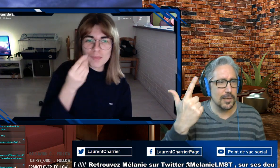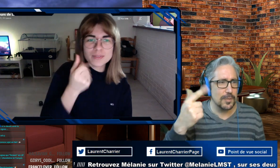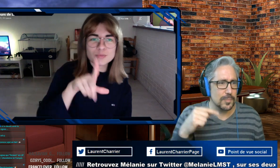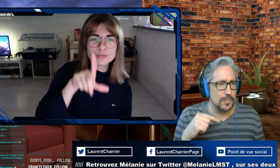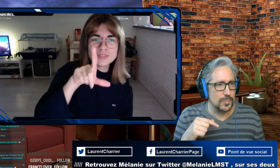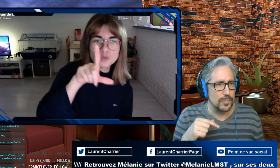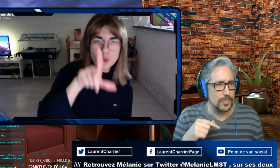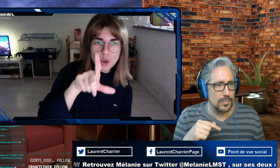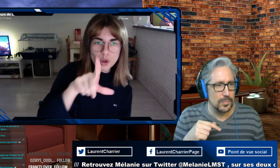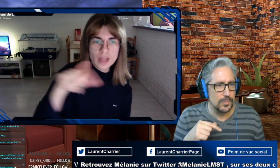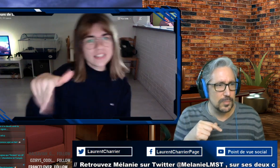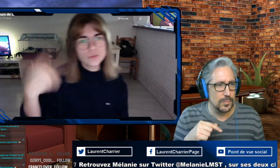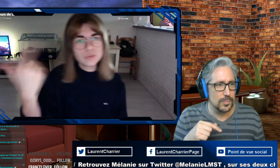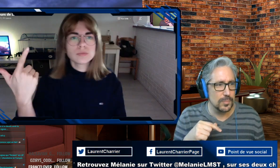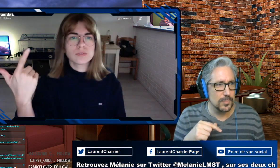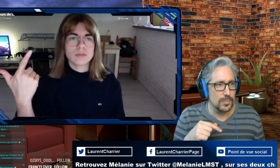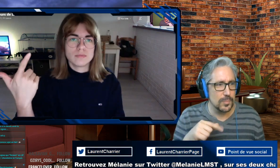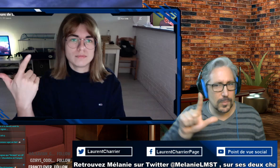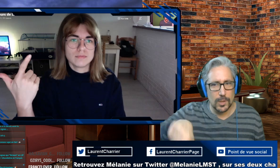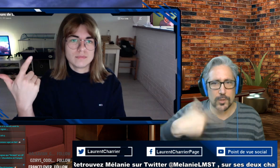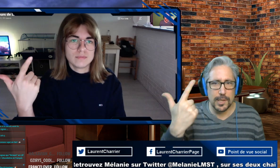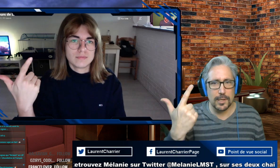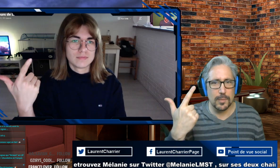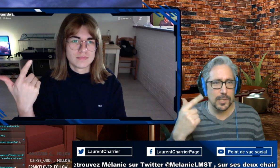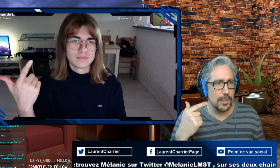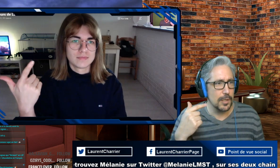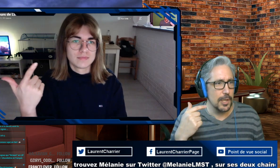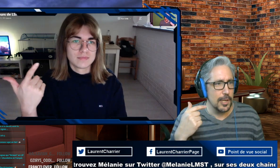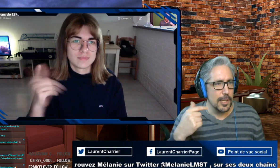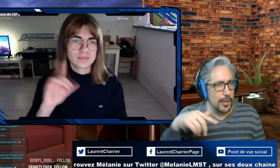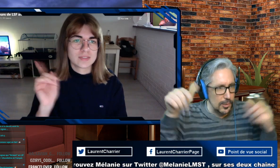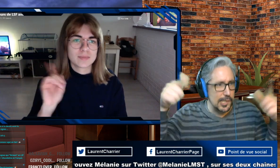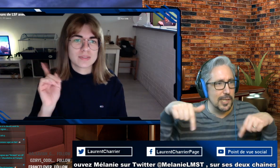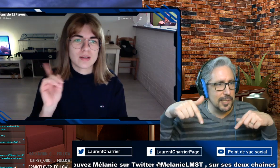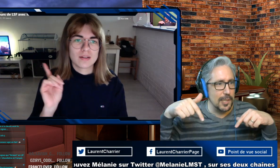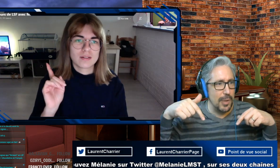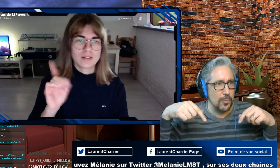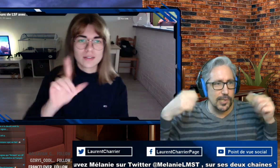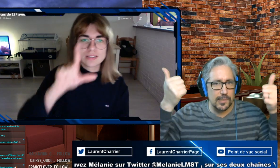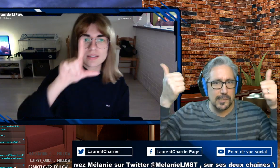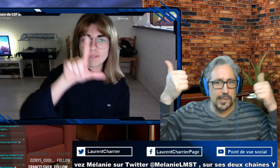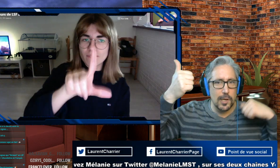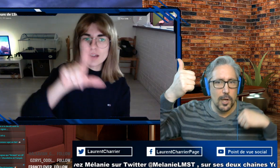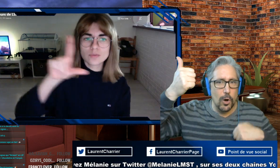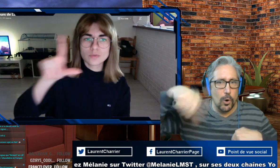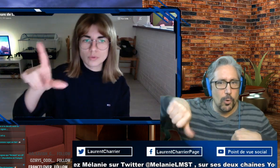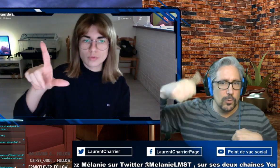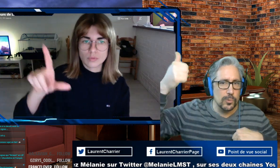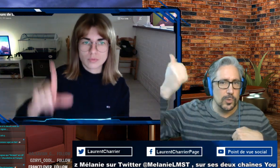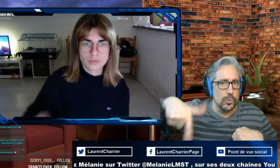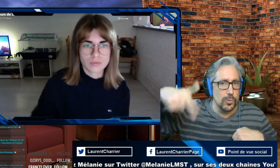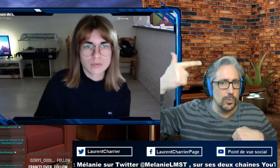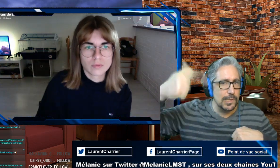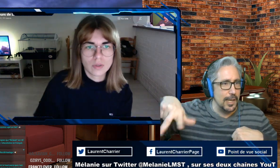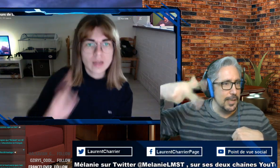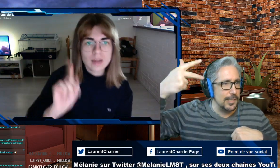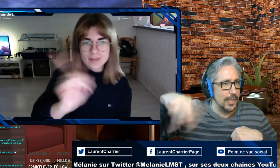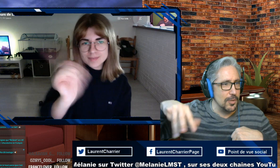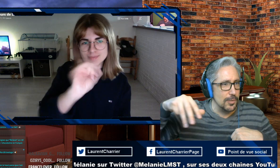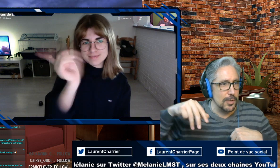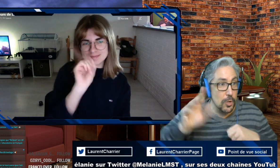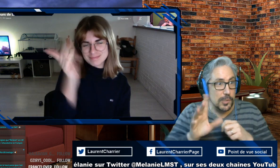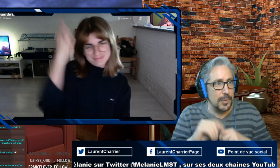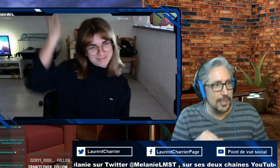Ouais, j'ai appris de les deux et l'une. Tac, comme ça. Et quand c'est les dizaines, par contre, c'est quoi ça? C'est 11, 12,